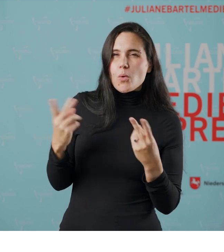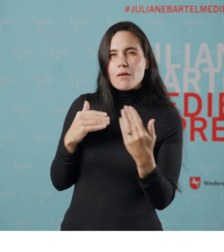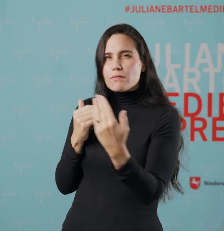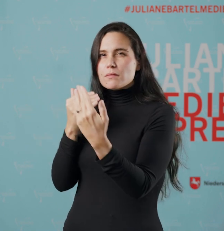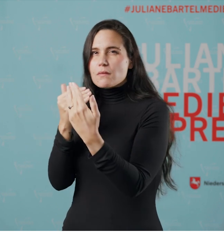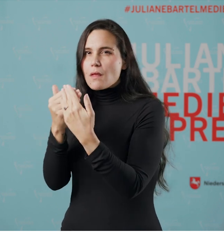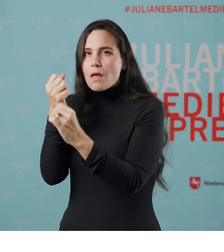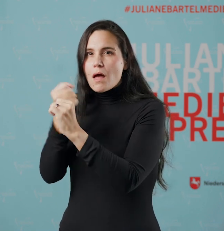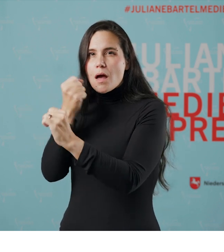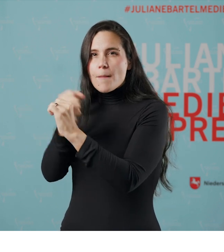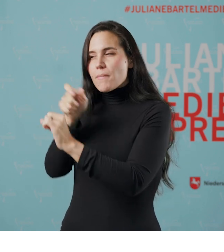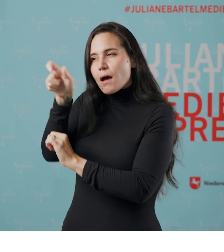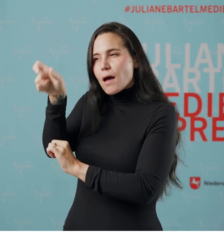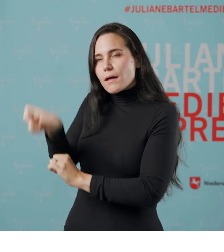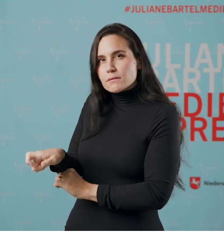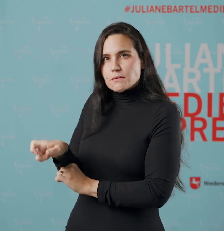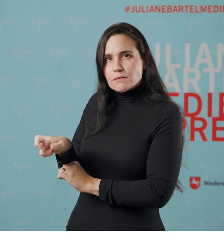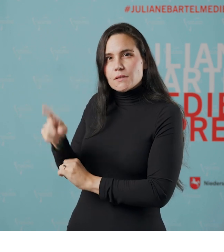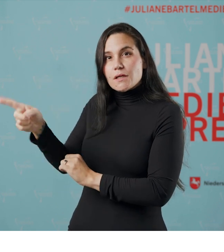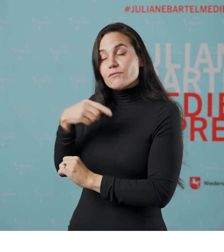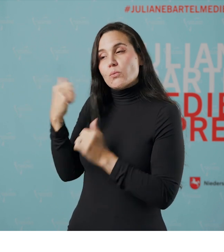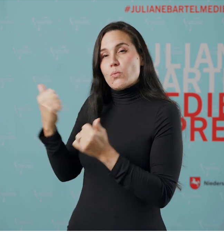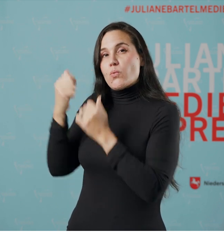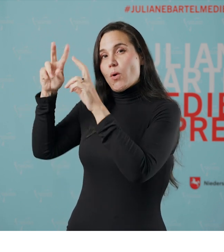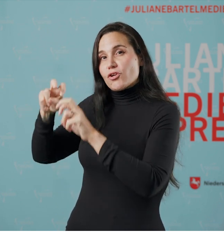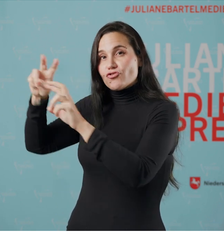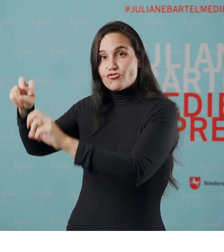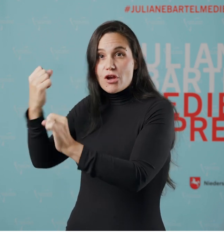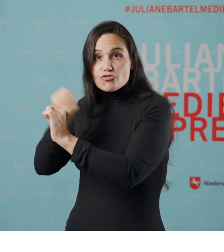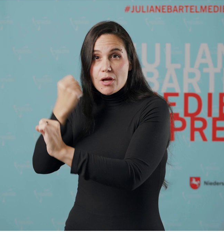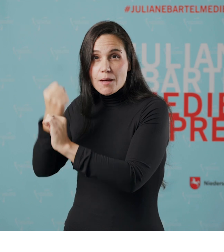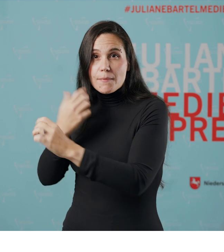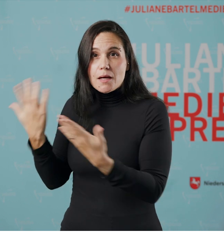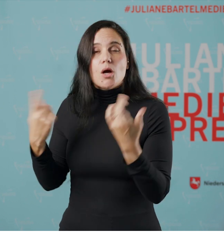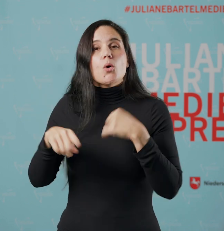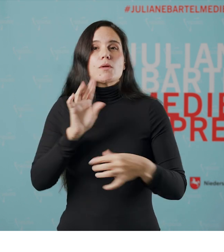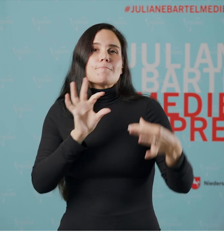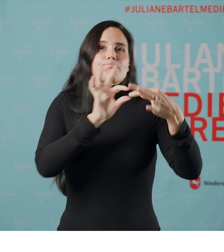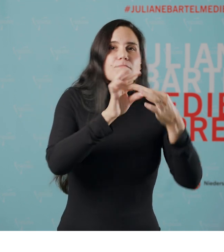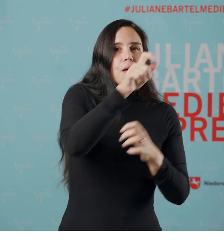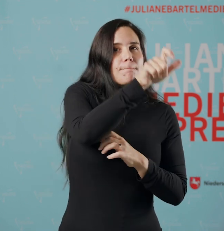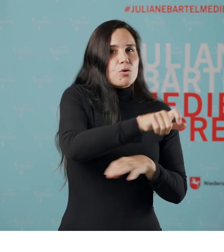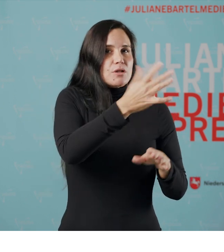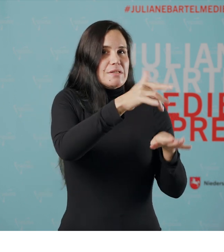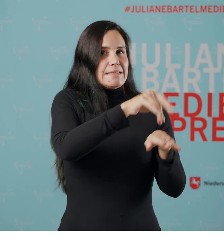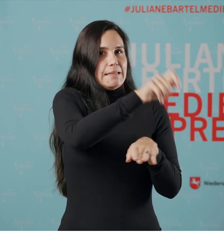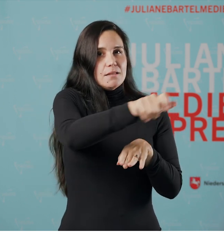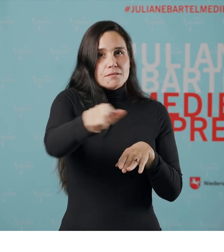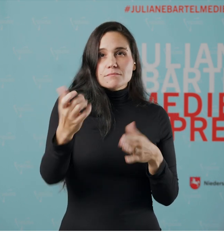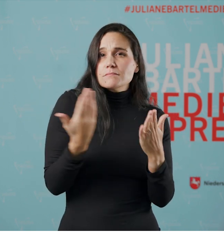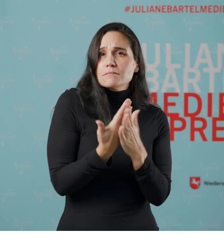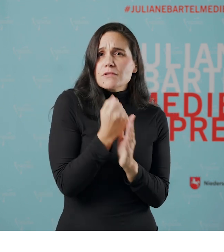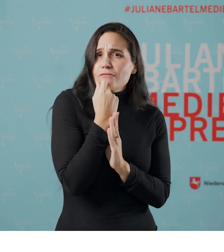unglaublich nahe Arbeit und tolle Rechercheleistung oder aber Beziehung zu ProtagonistInnen.